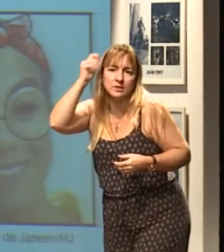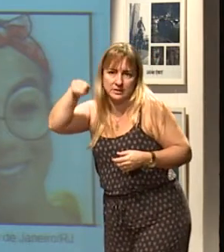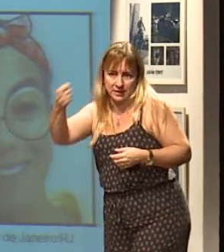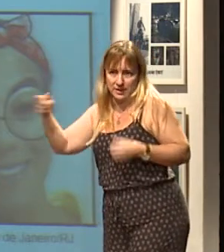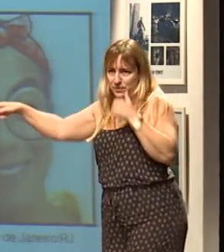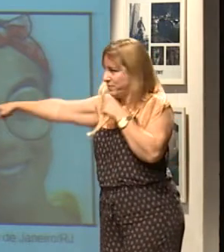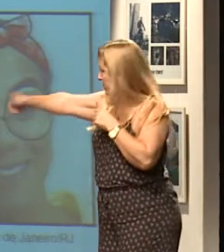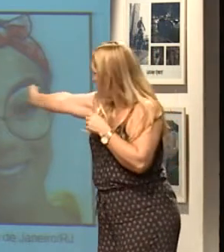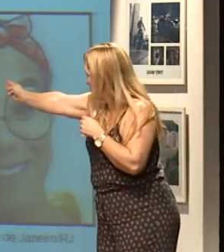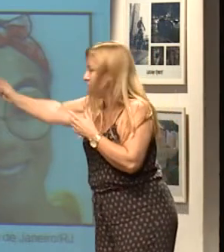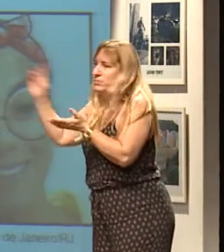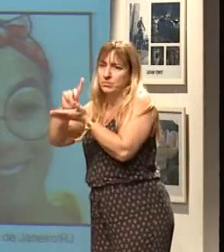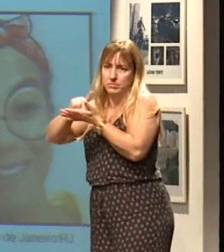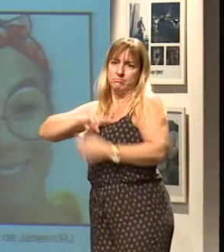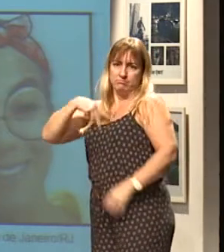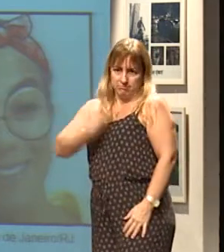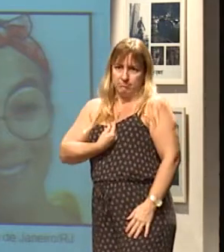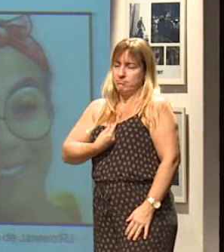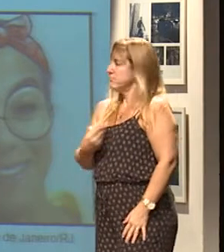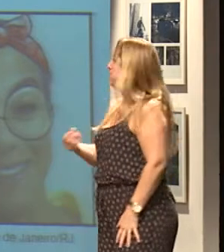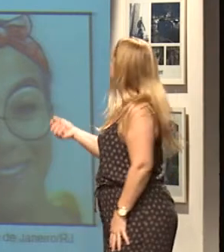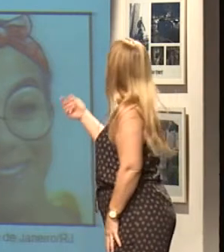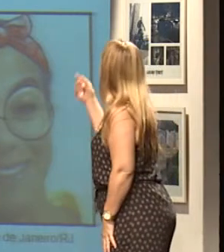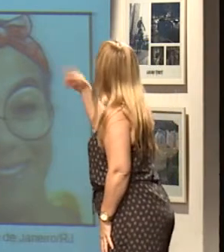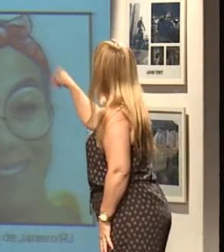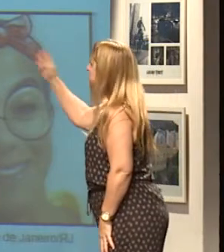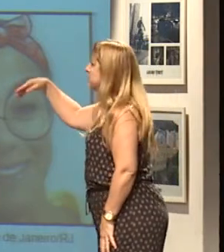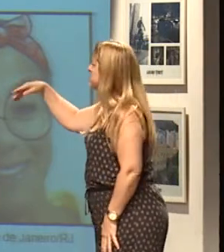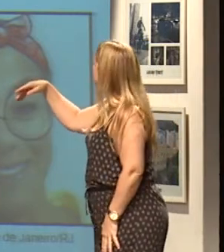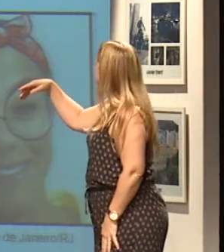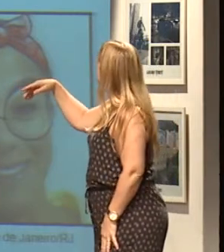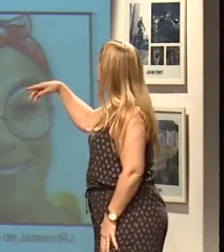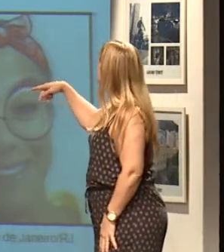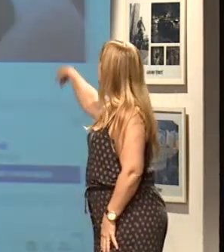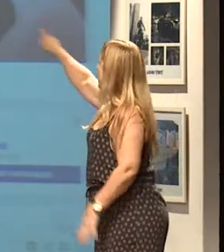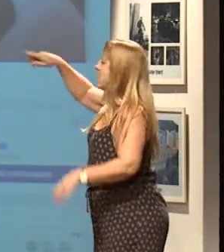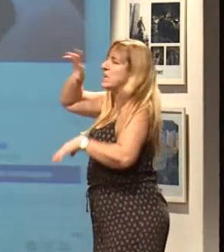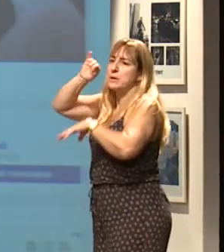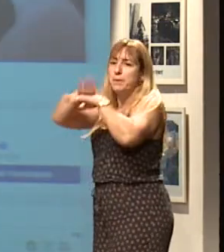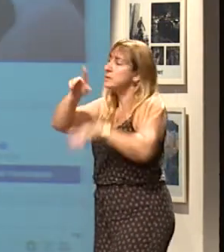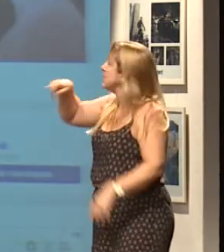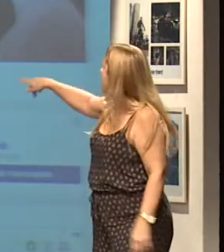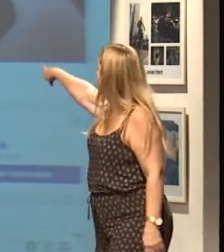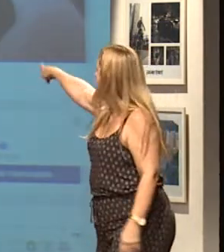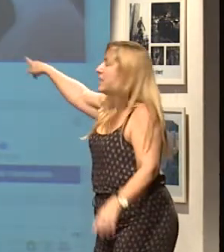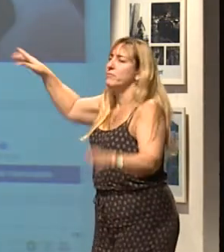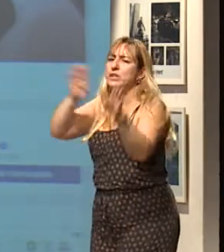É esse aqui, a Alessandra. Ela é trans.